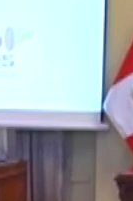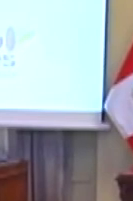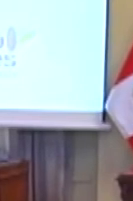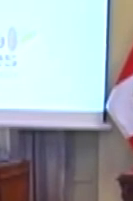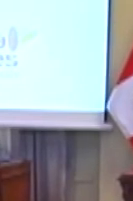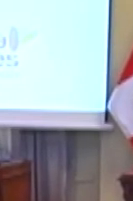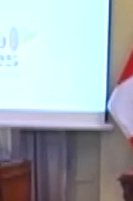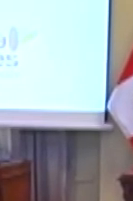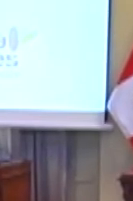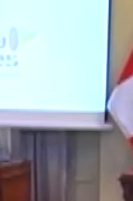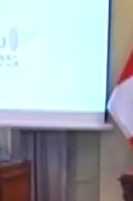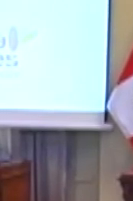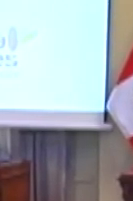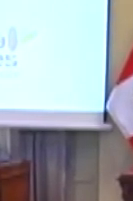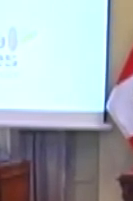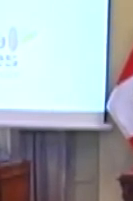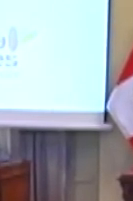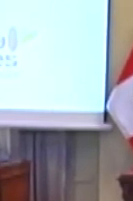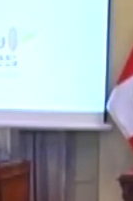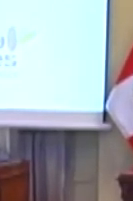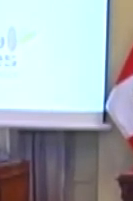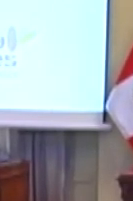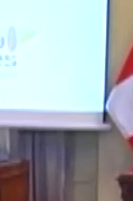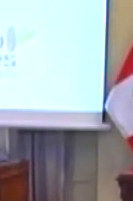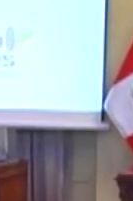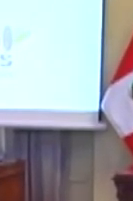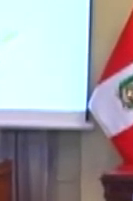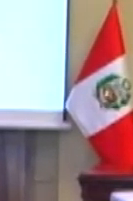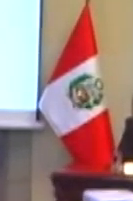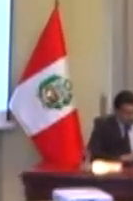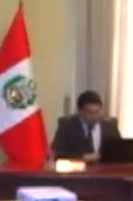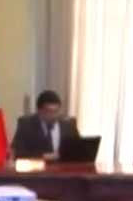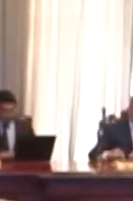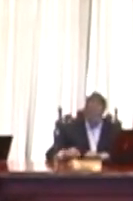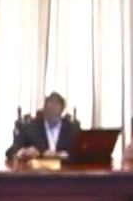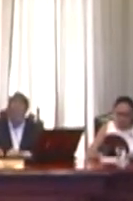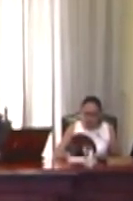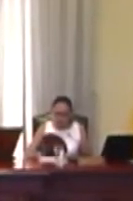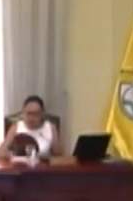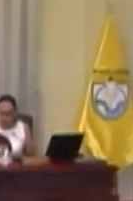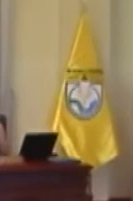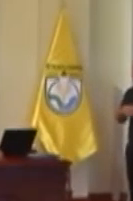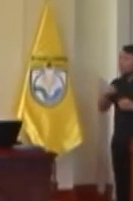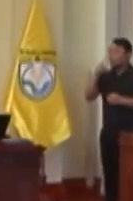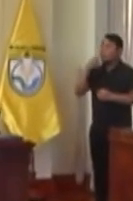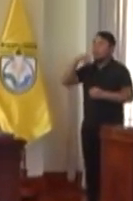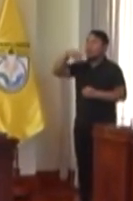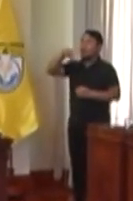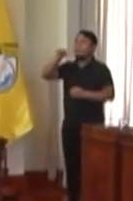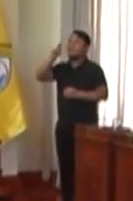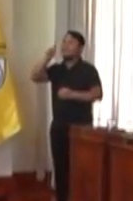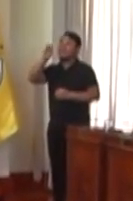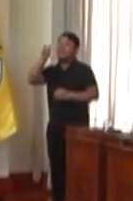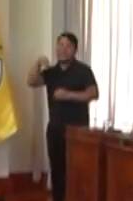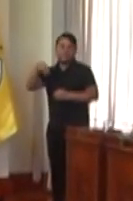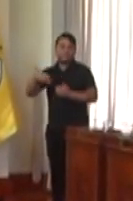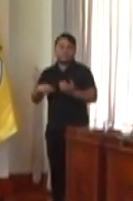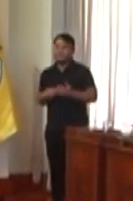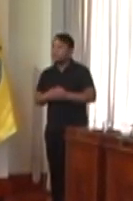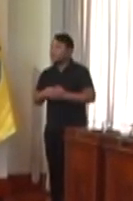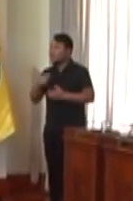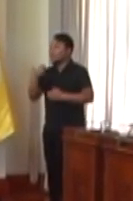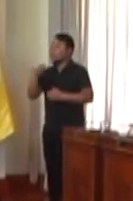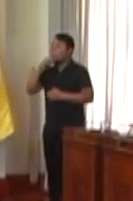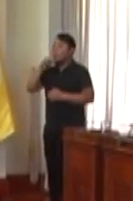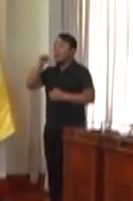Señora Franca Rey Camino. Señor Alfredo Lee Gabriel, se encuentra de licencia. Señor Martín Bustamante Castro.